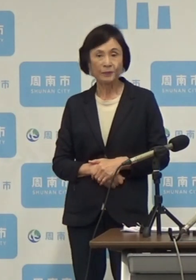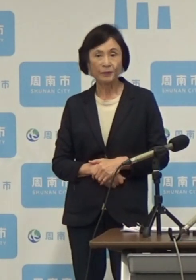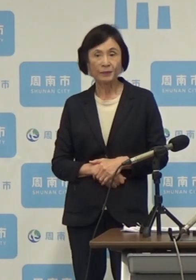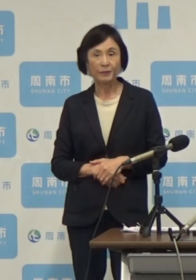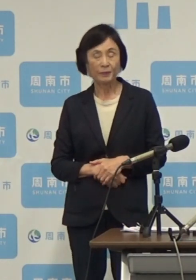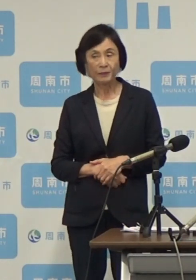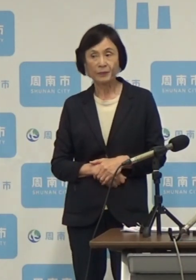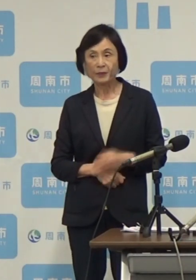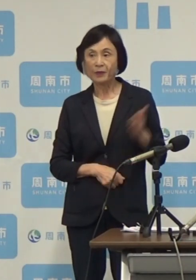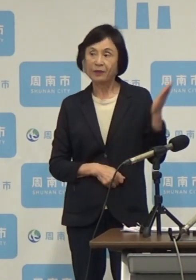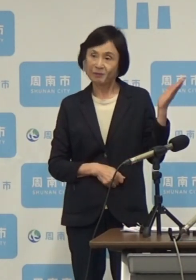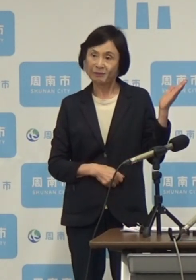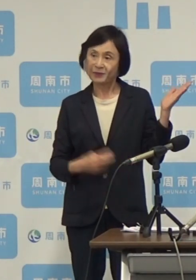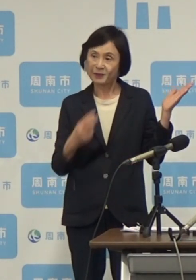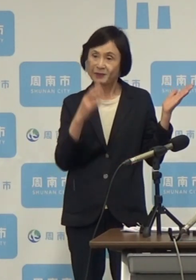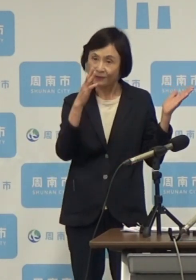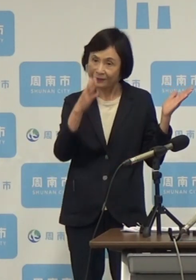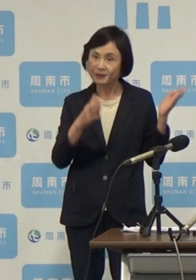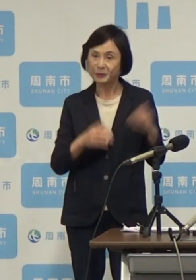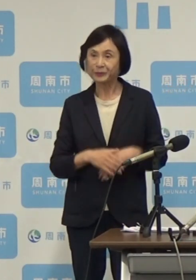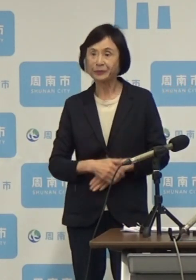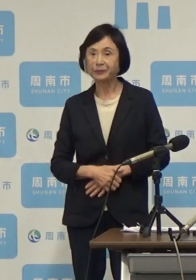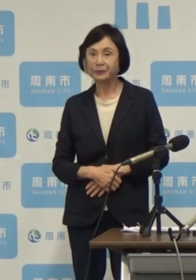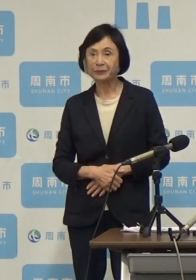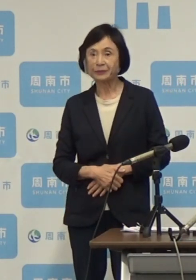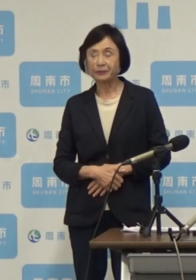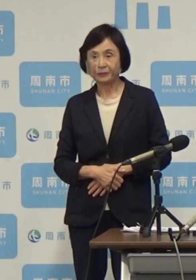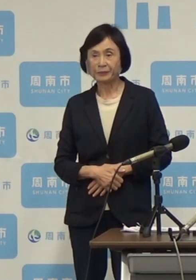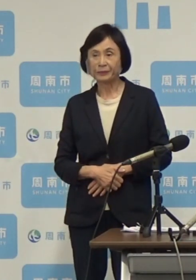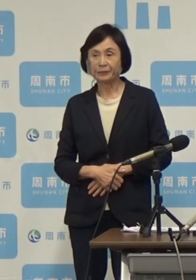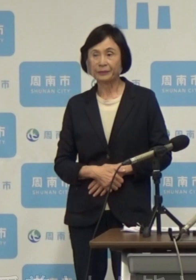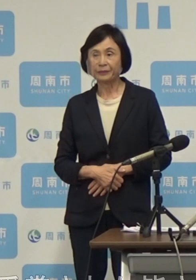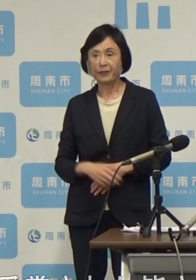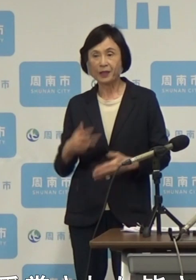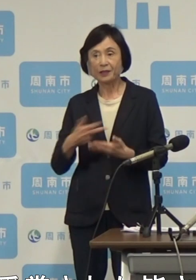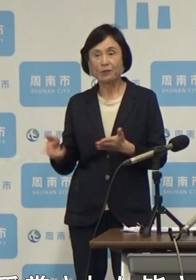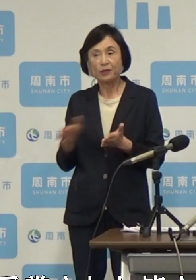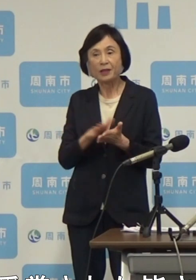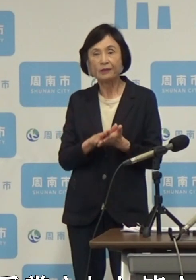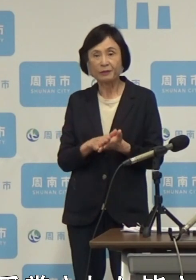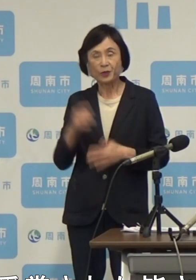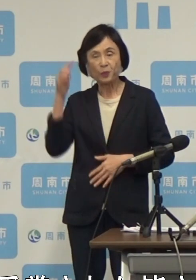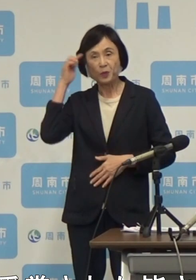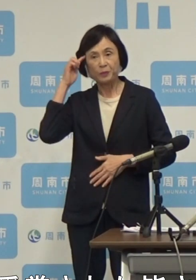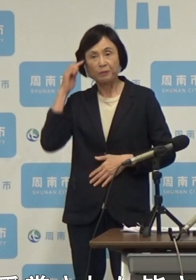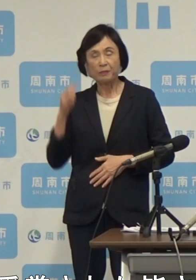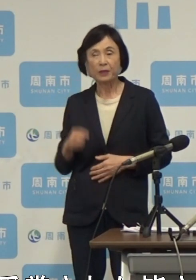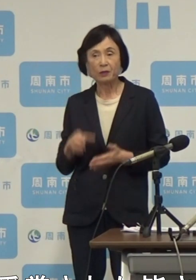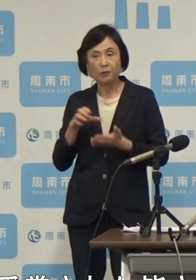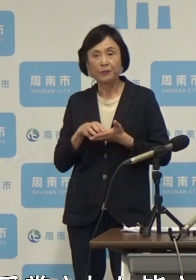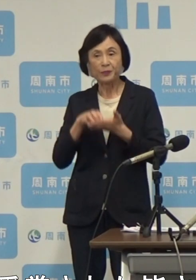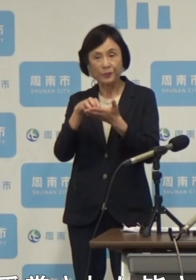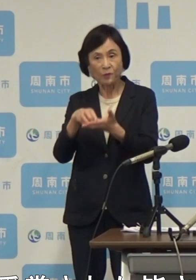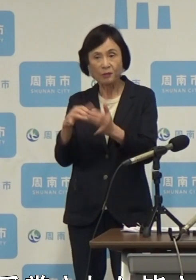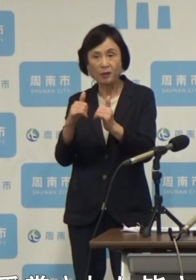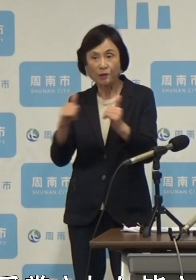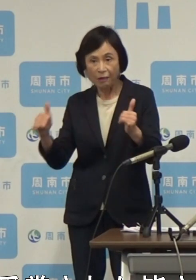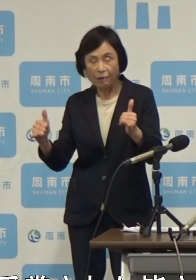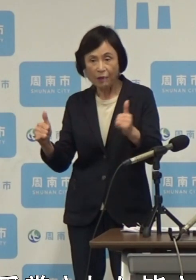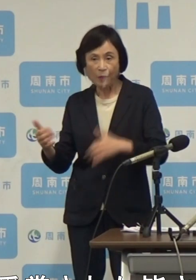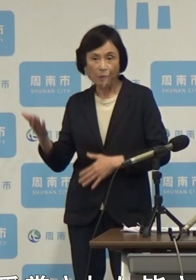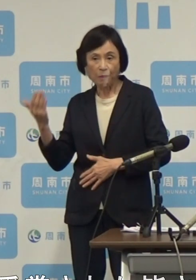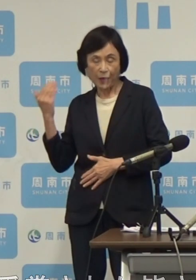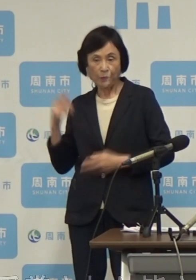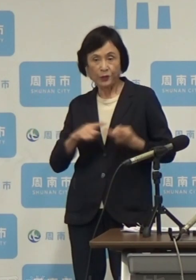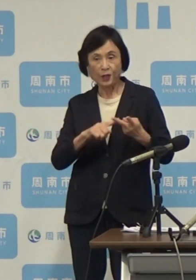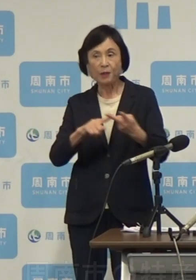少しこちらの写真も見ていただきながら、これも資料についているとは思いますけど、受賞されました皆様にはすでにお